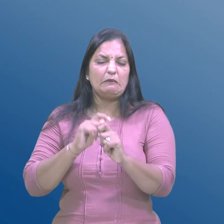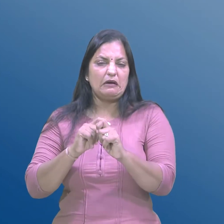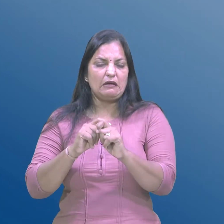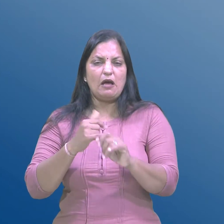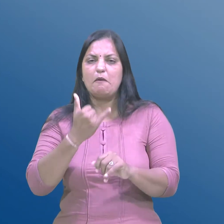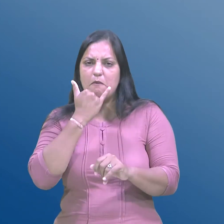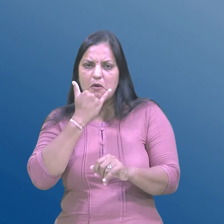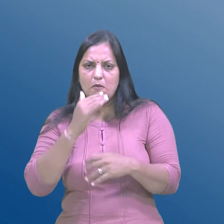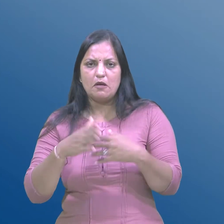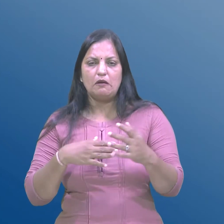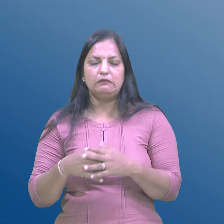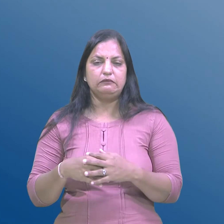કે ઉપેક્ષા